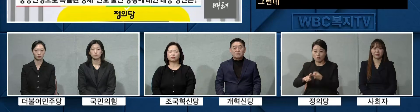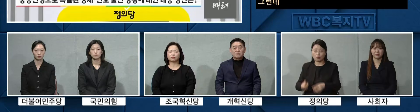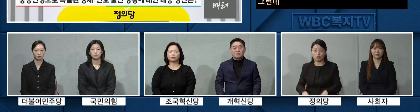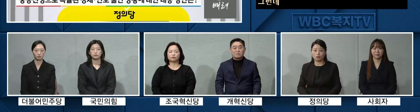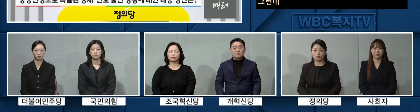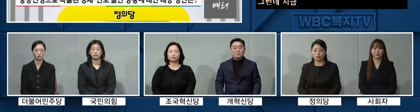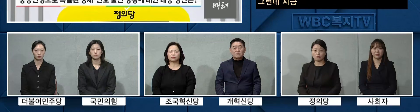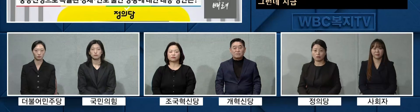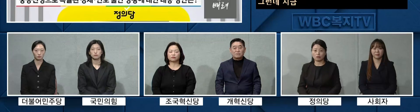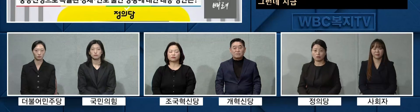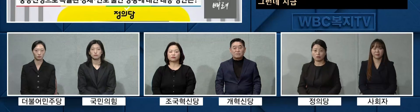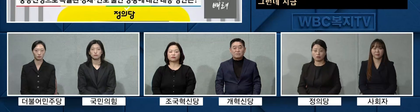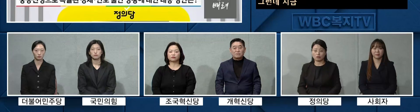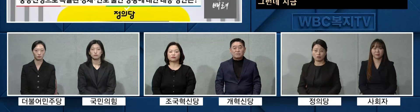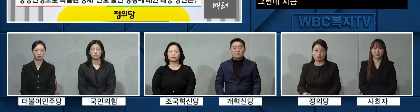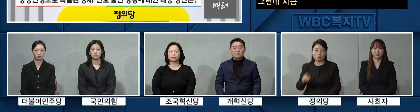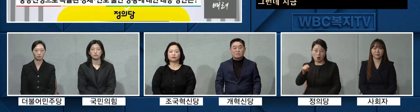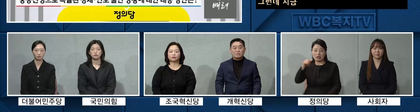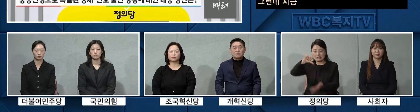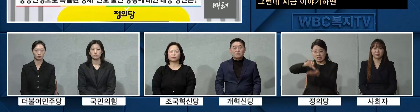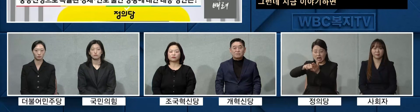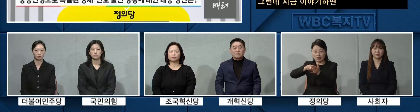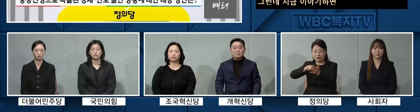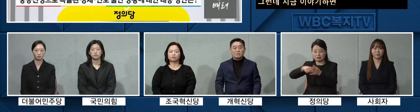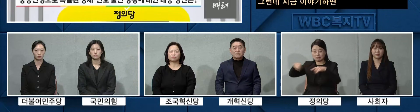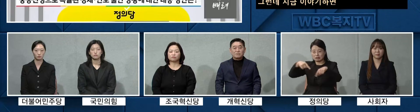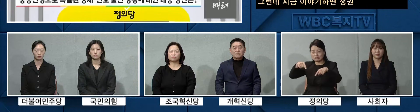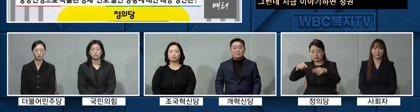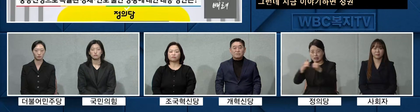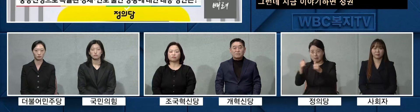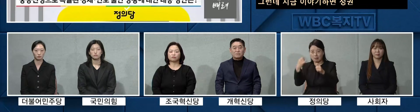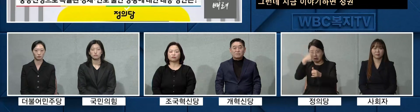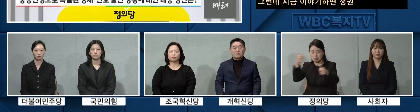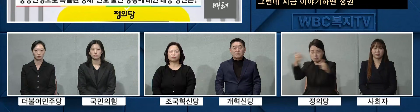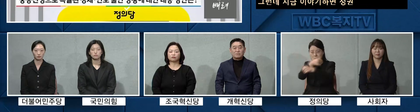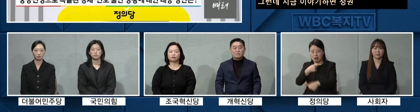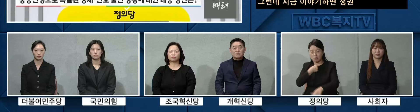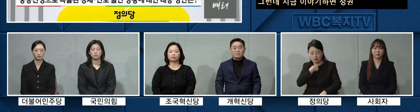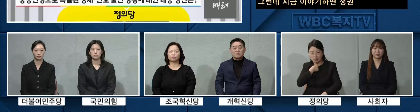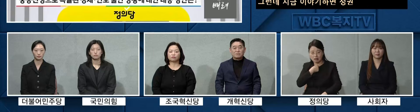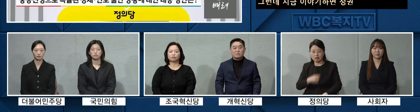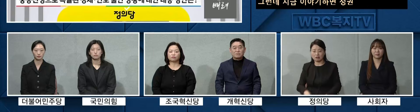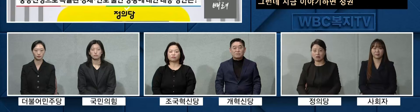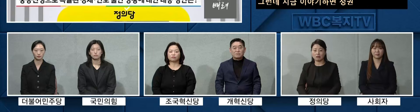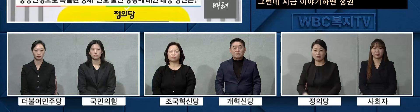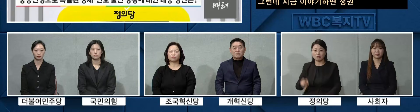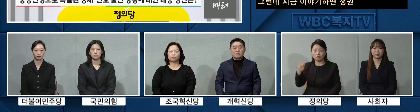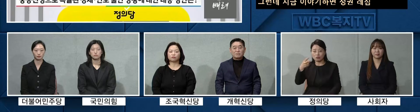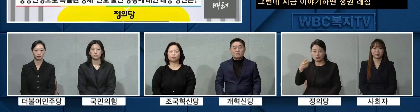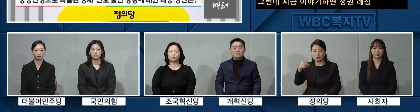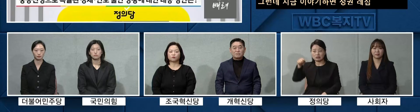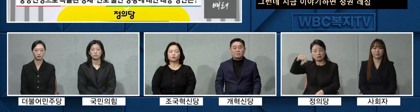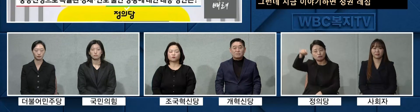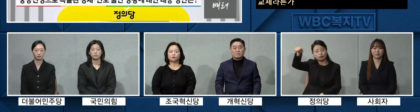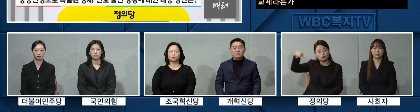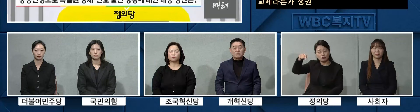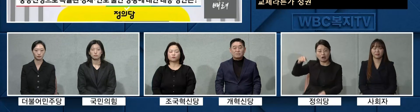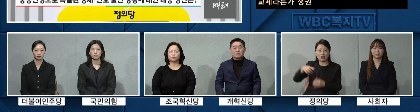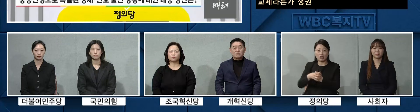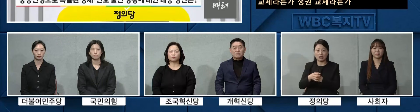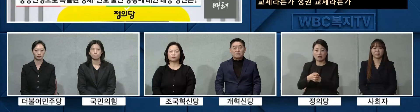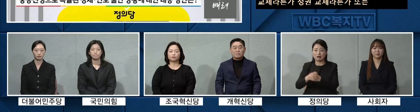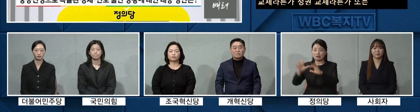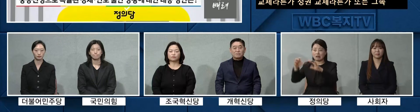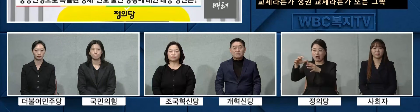정권 레짐 교체라든가 정권 교체라든가 또는 그쪽 내에 있는 주권을